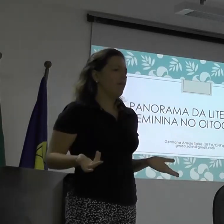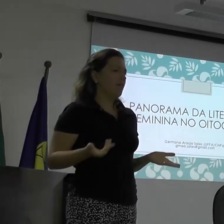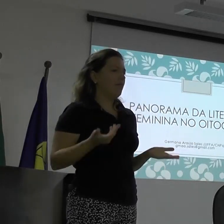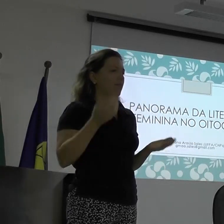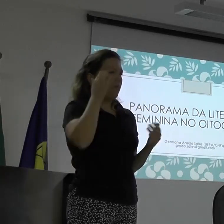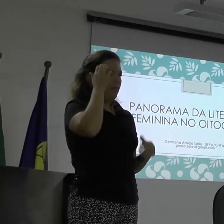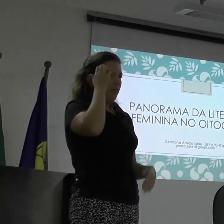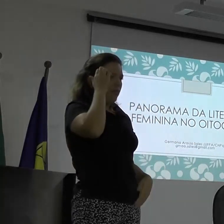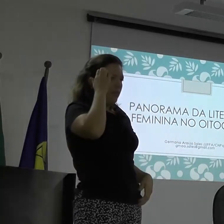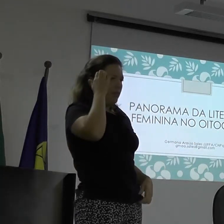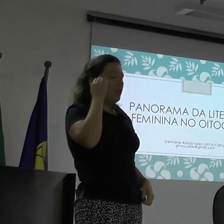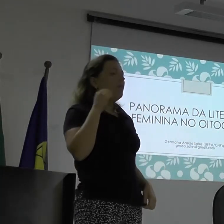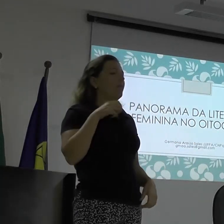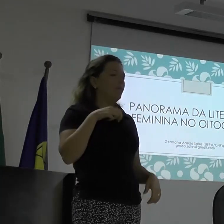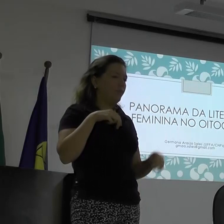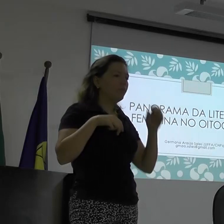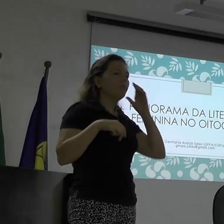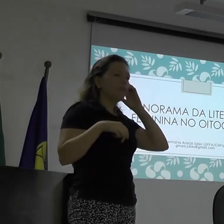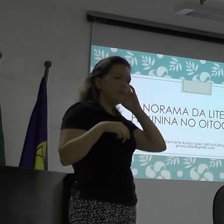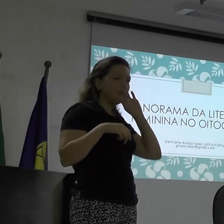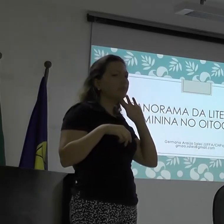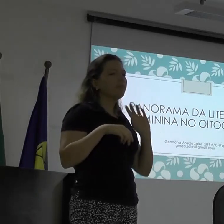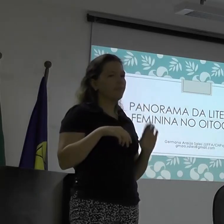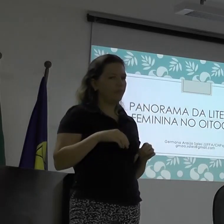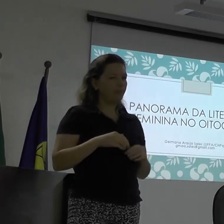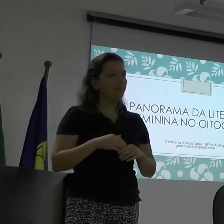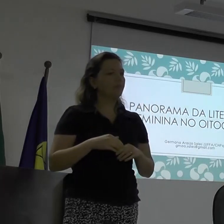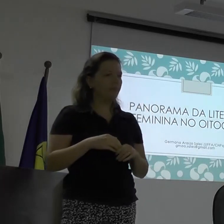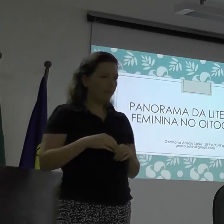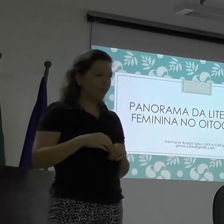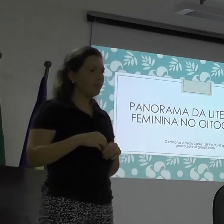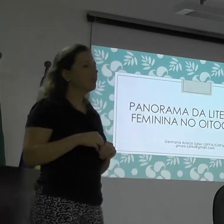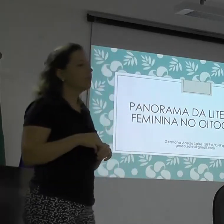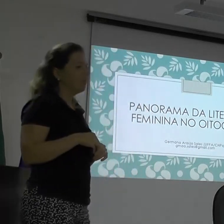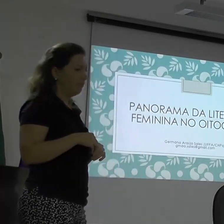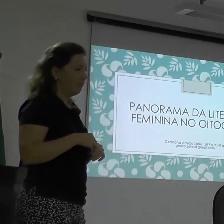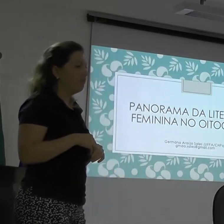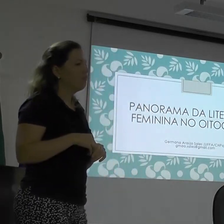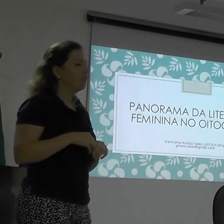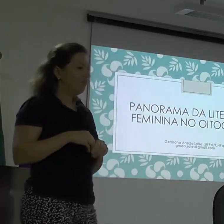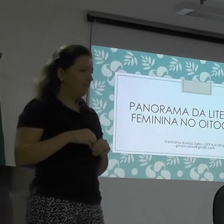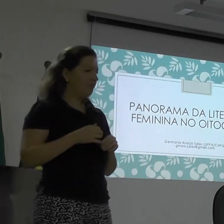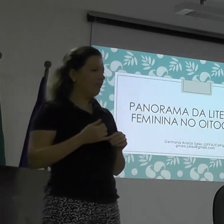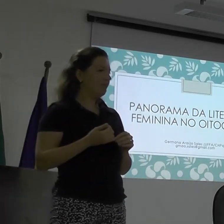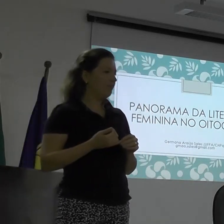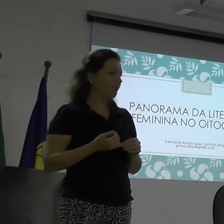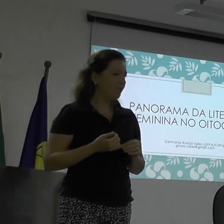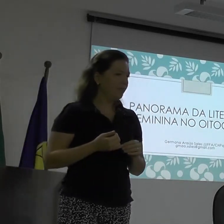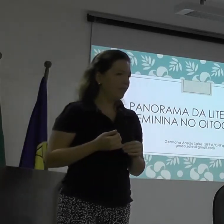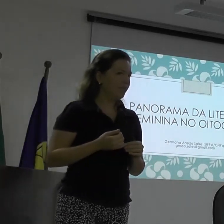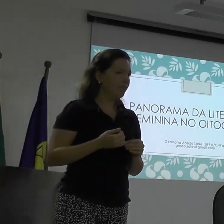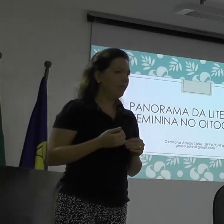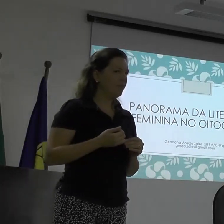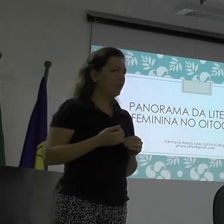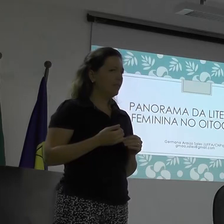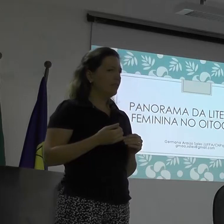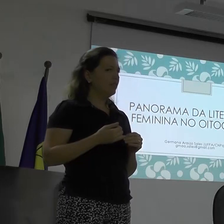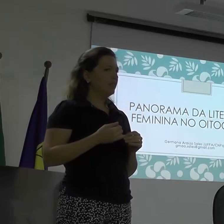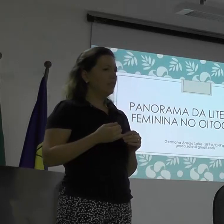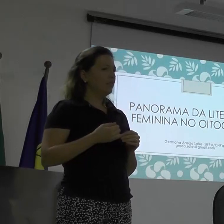Então, agora vamos para outros séculos antes. Como que uma